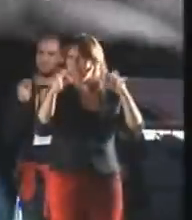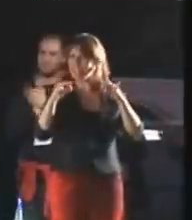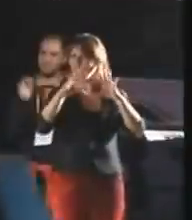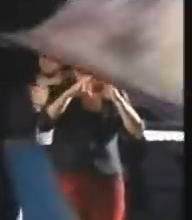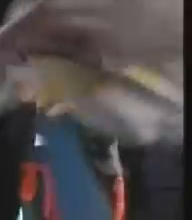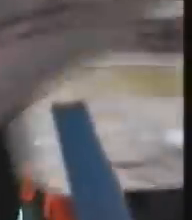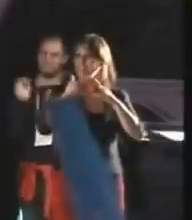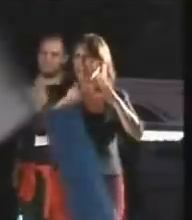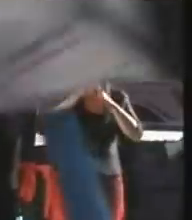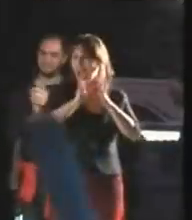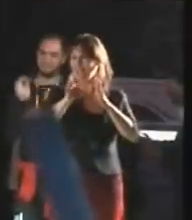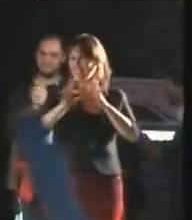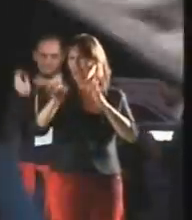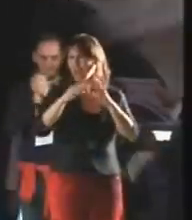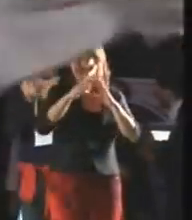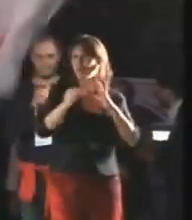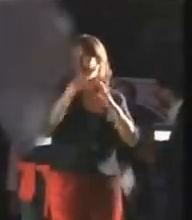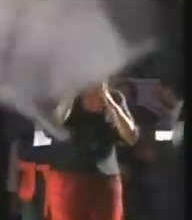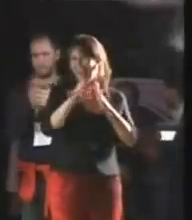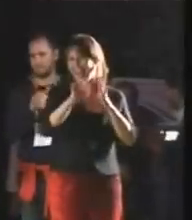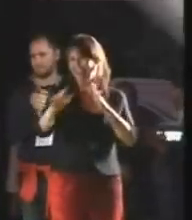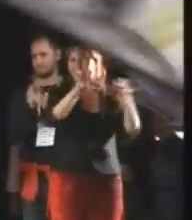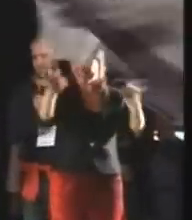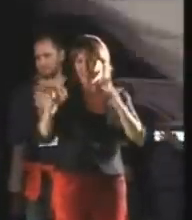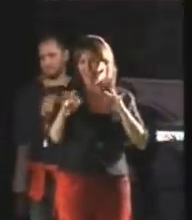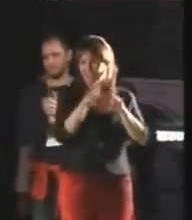Fermi. Allora, io